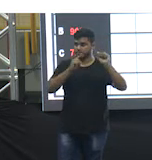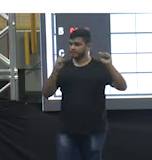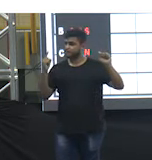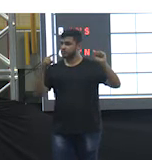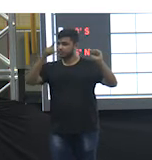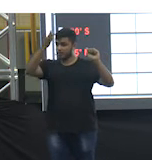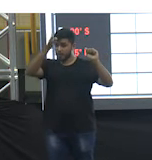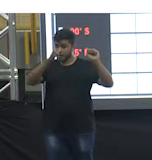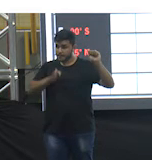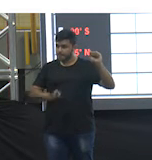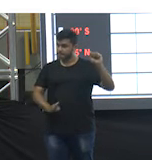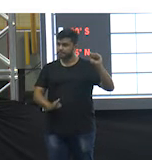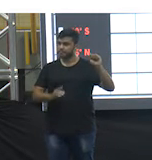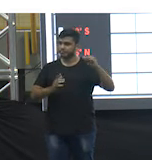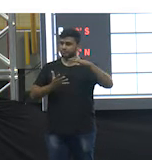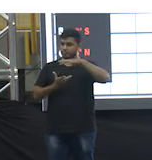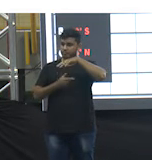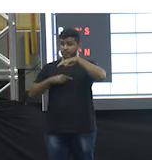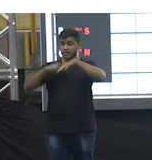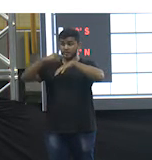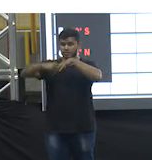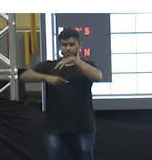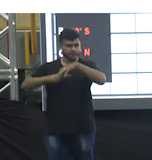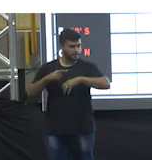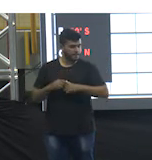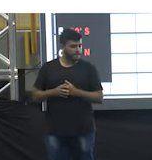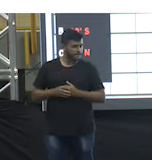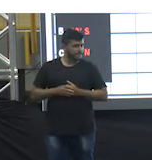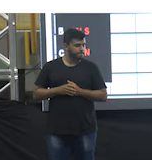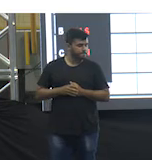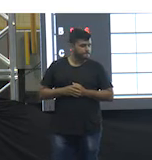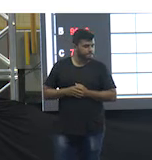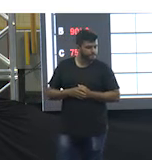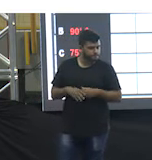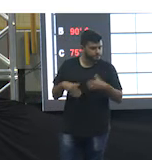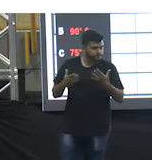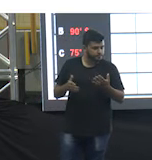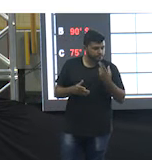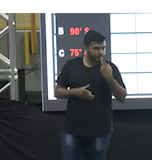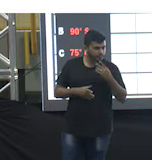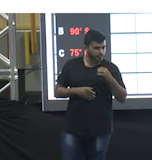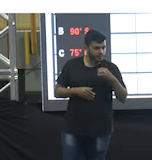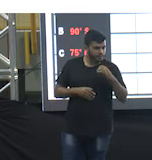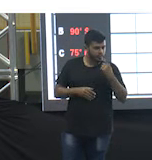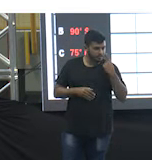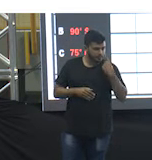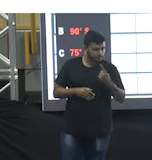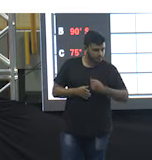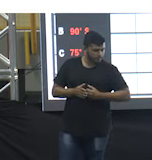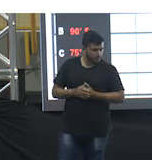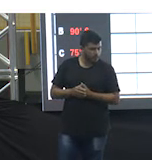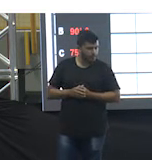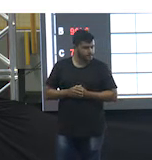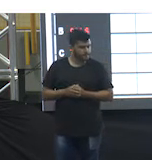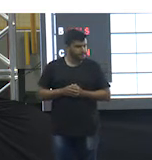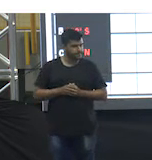Greenwich. Beleza. Olha lá em cima qual é o meridiano que está passando sobre o ponto A. 150